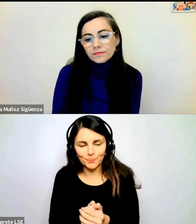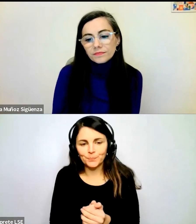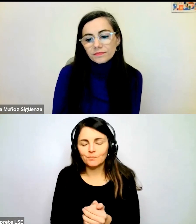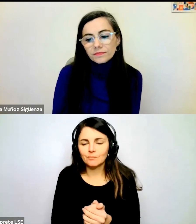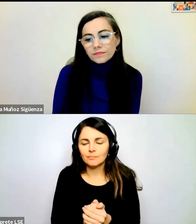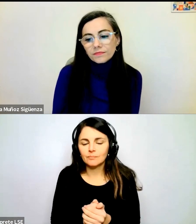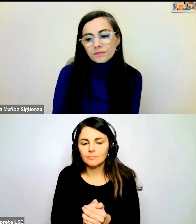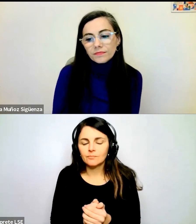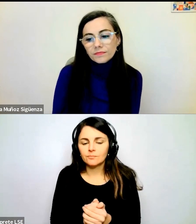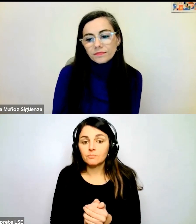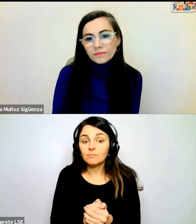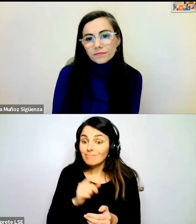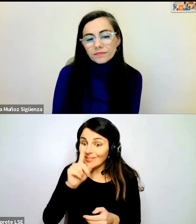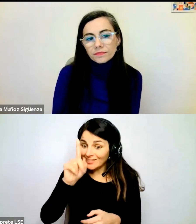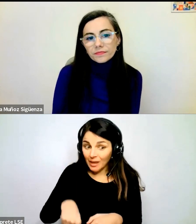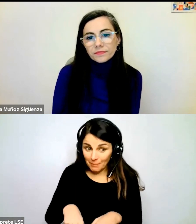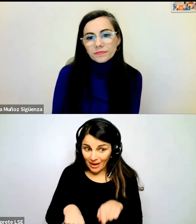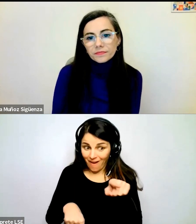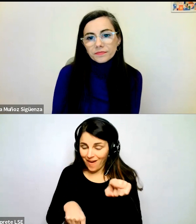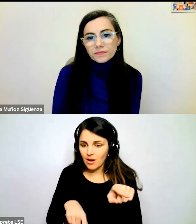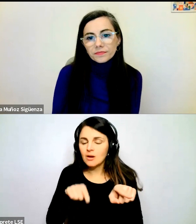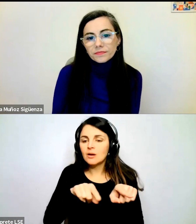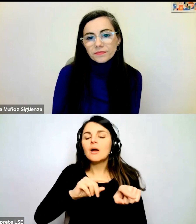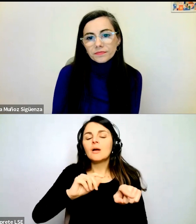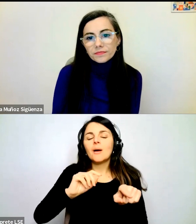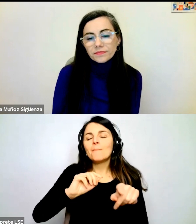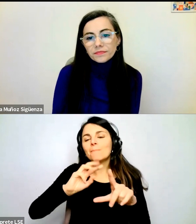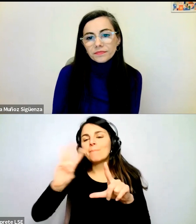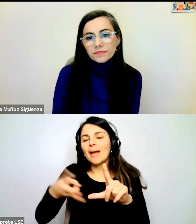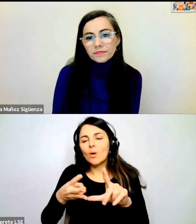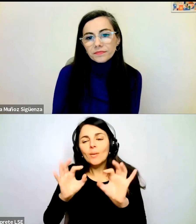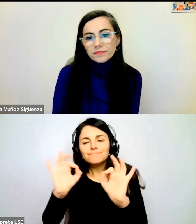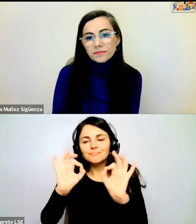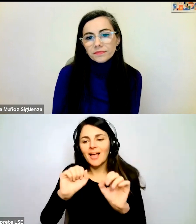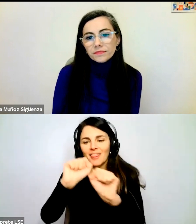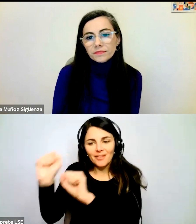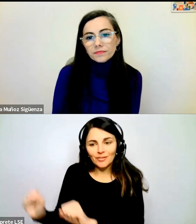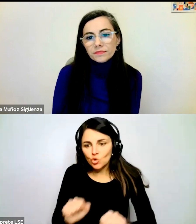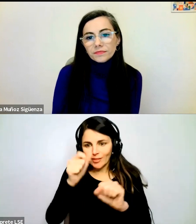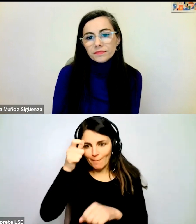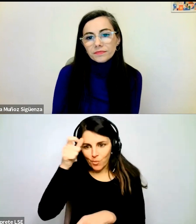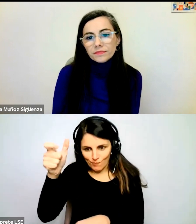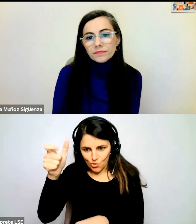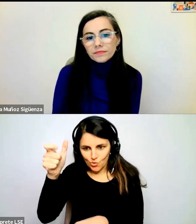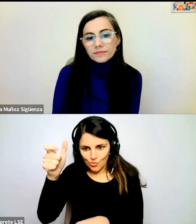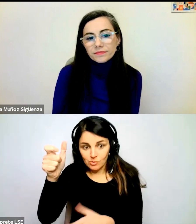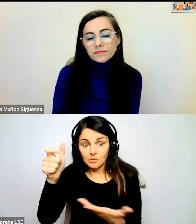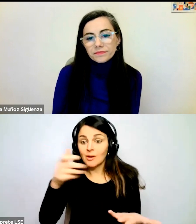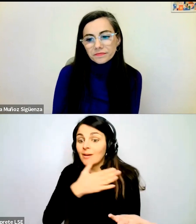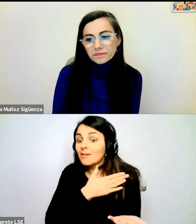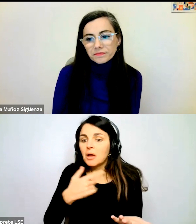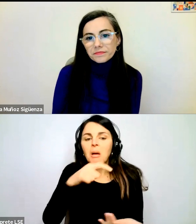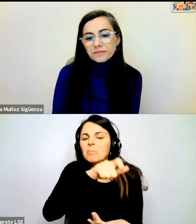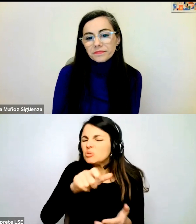tenemos colgado ahí, enlazado en la página del Defensor del Pueblo, que como sabéis, pues cualquier ciudadano que sufra